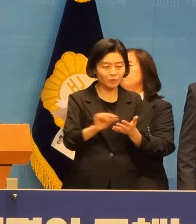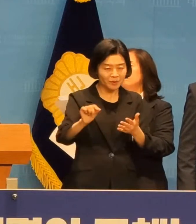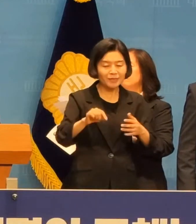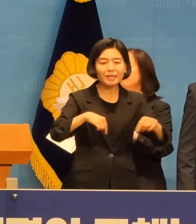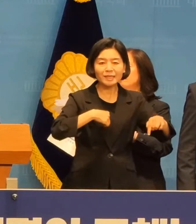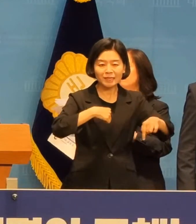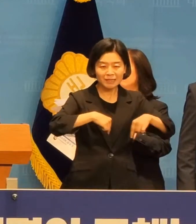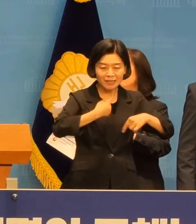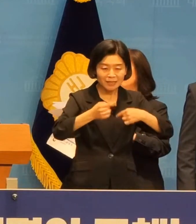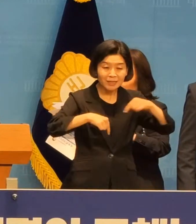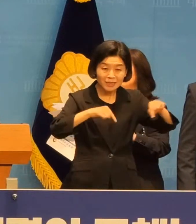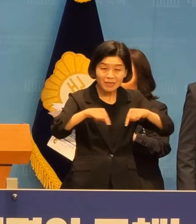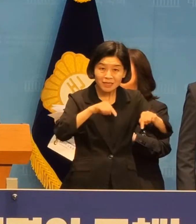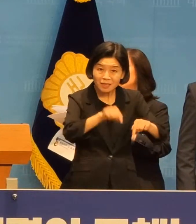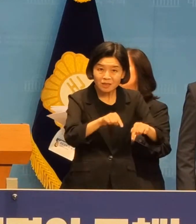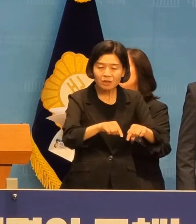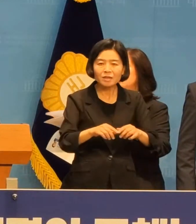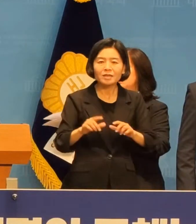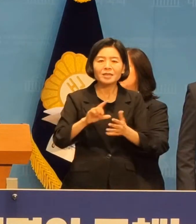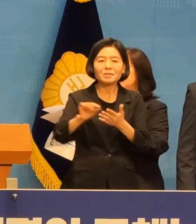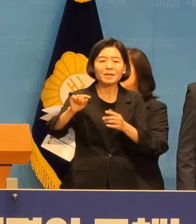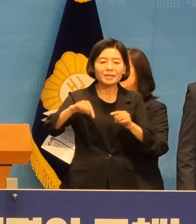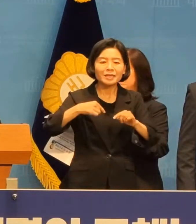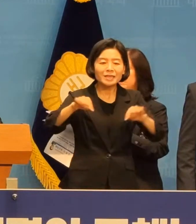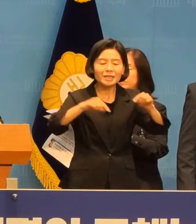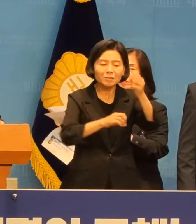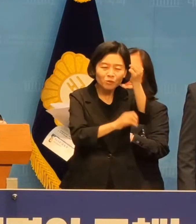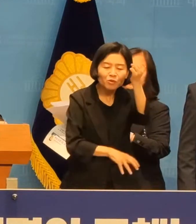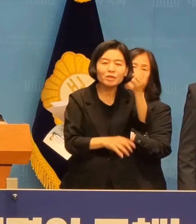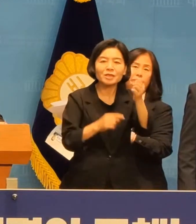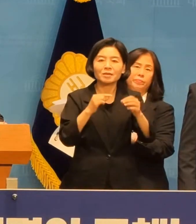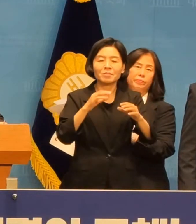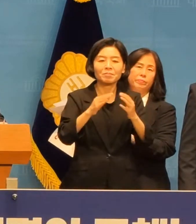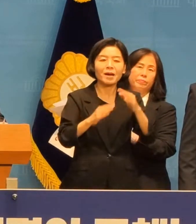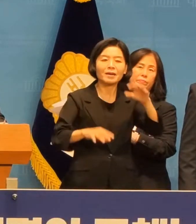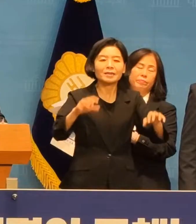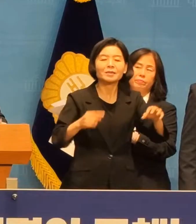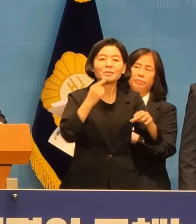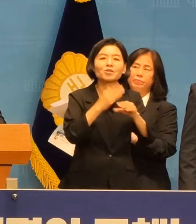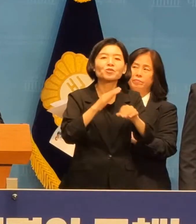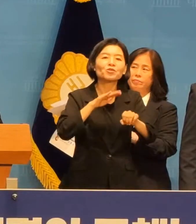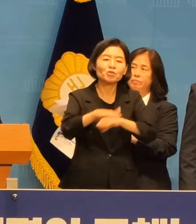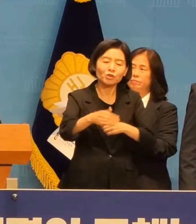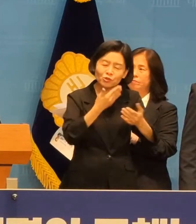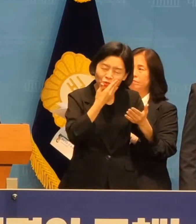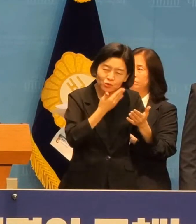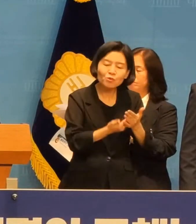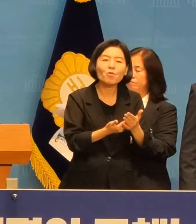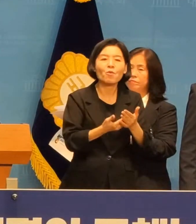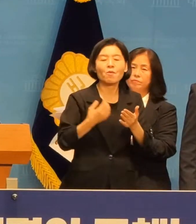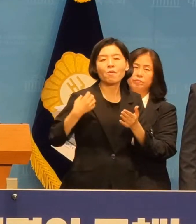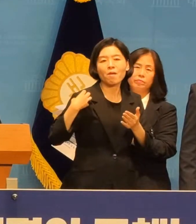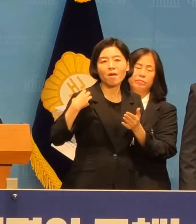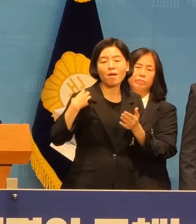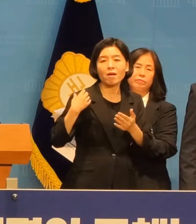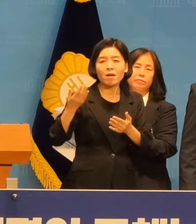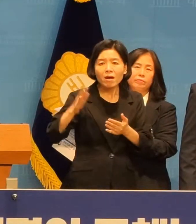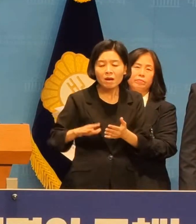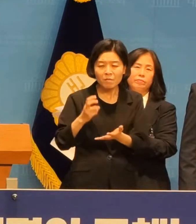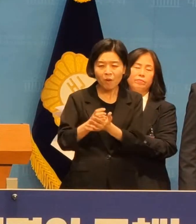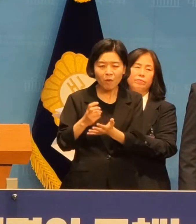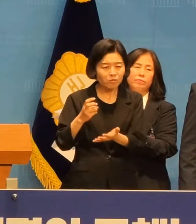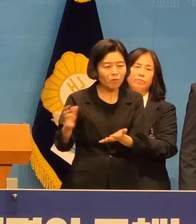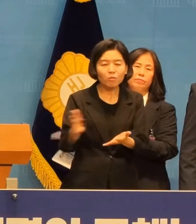우리 지방자치의 뿌리이자 마을민주주의의 핵심이었습니다. 하지만 제도적 기반이 없었기에